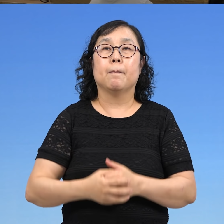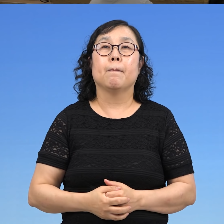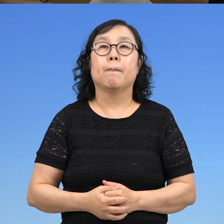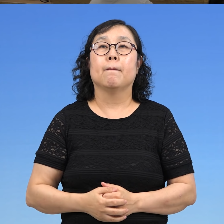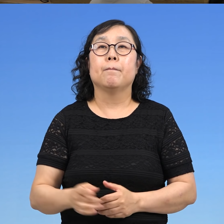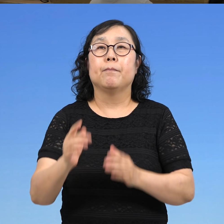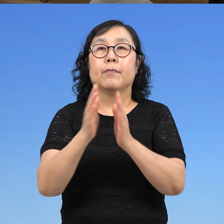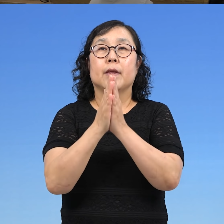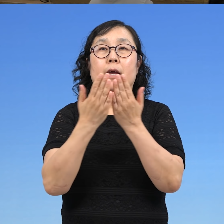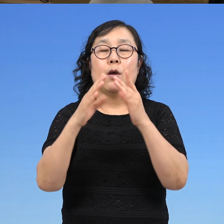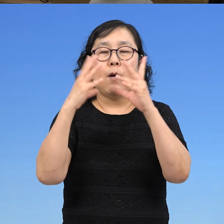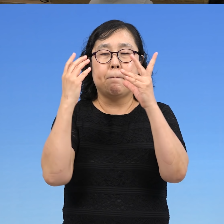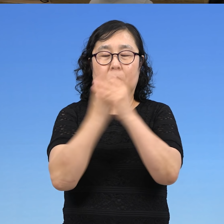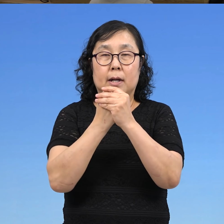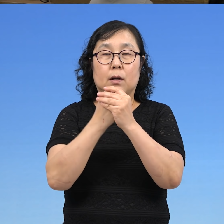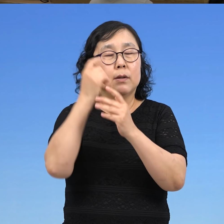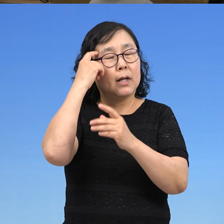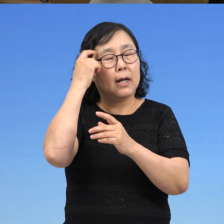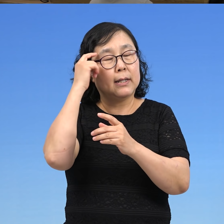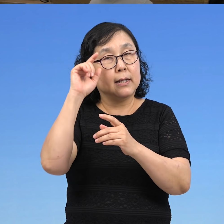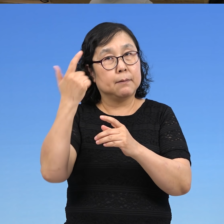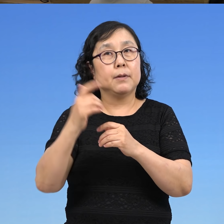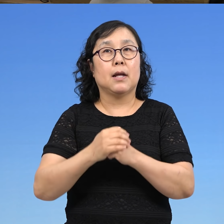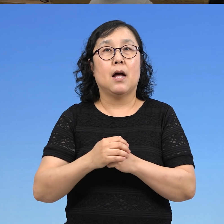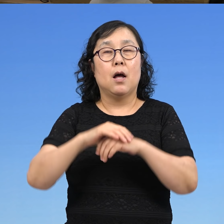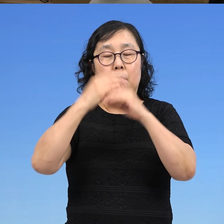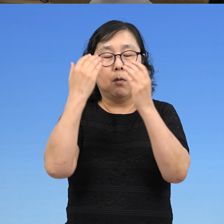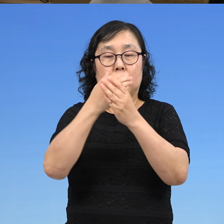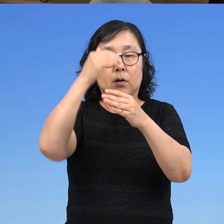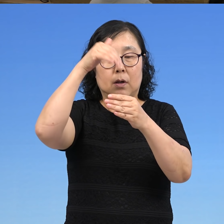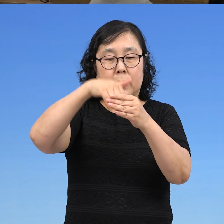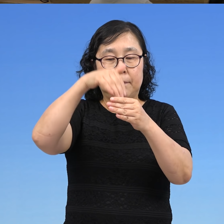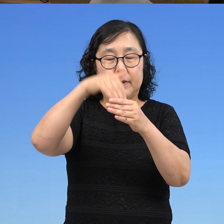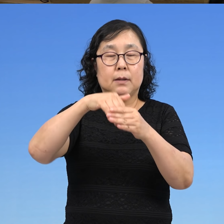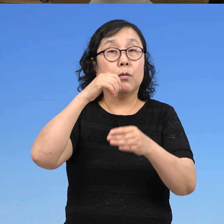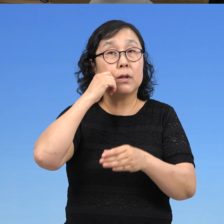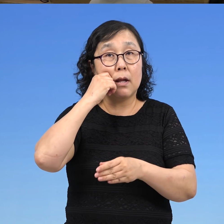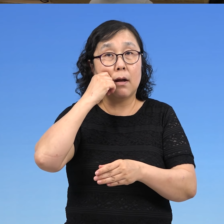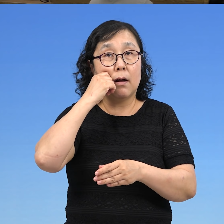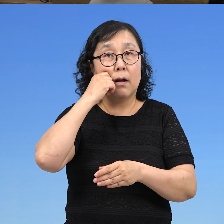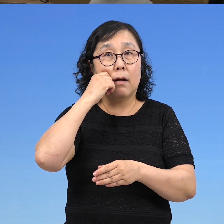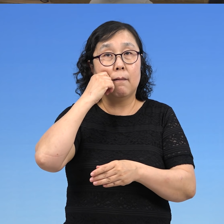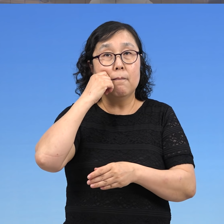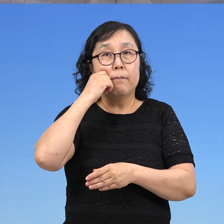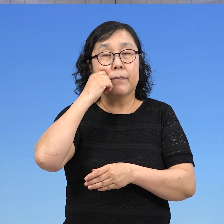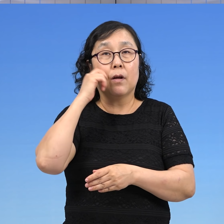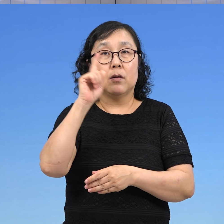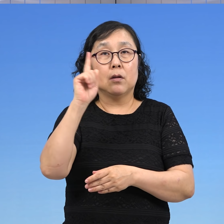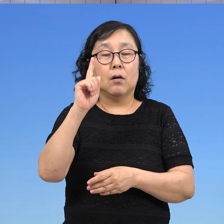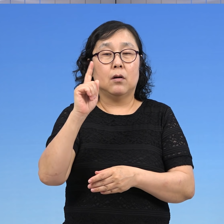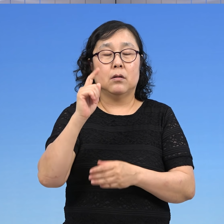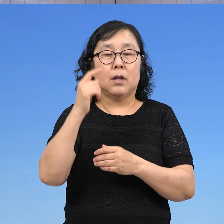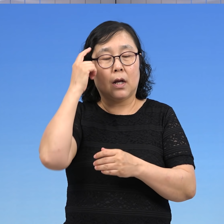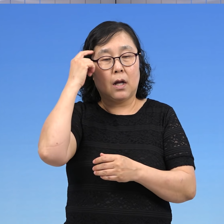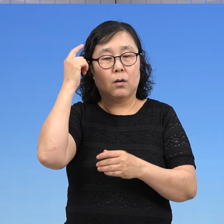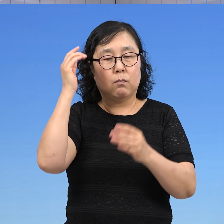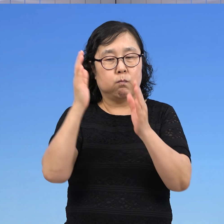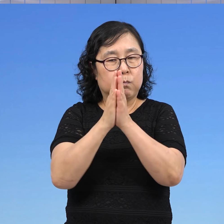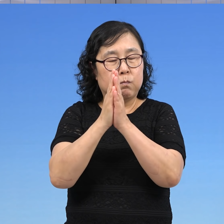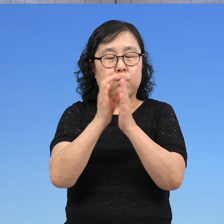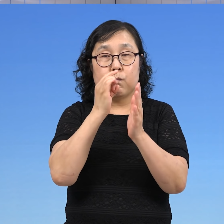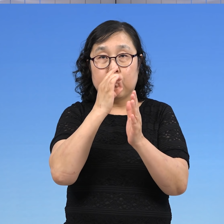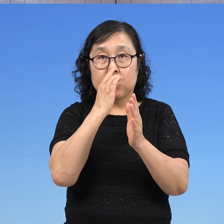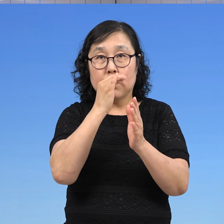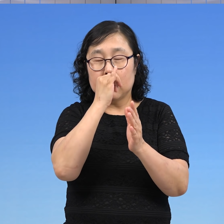저는 요 이 책이 완벽하다 생각하지 않습니다 그리고 모든 걸 도 다룬다 생각하지 않습니다 어떤 표현에는 동의가 안되는